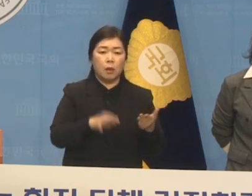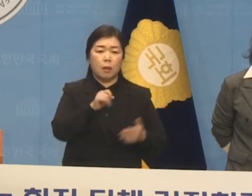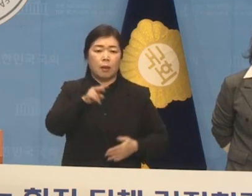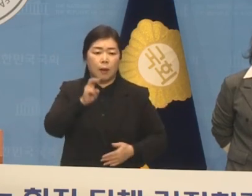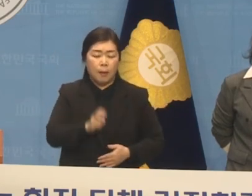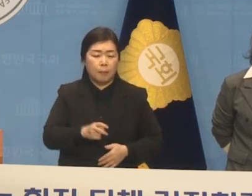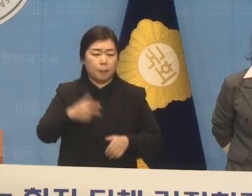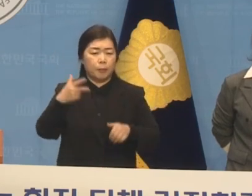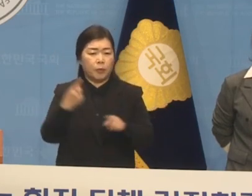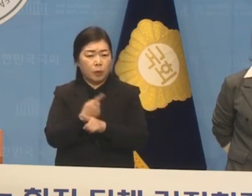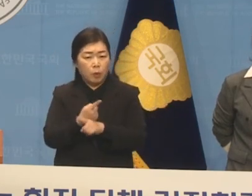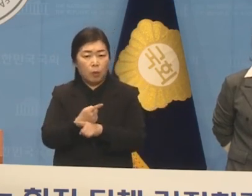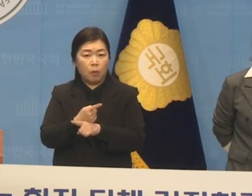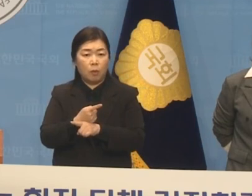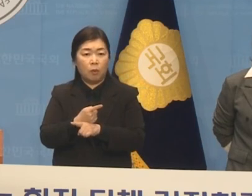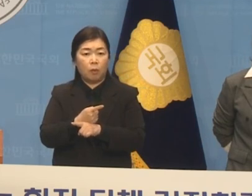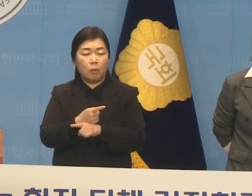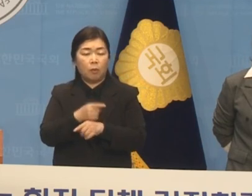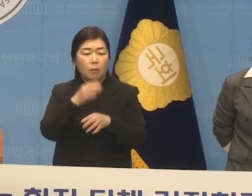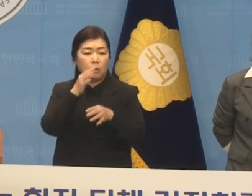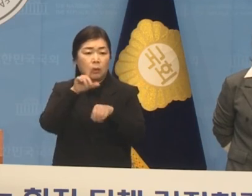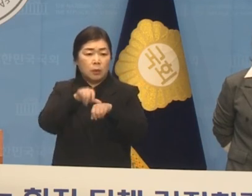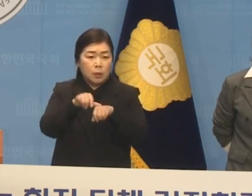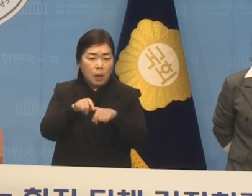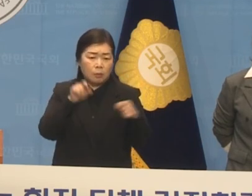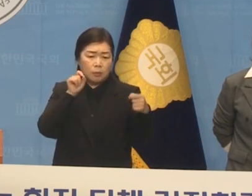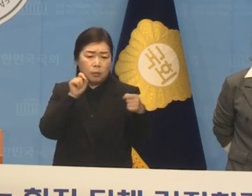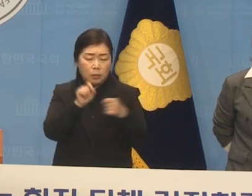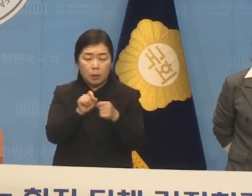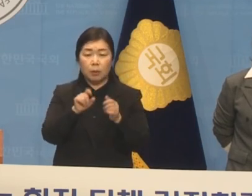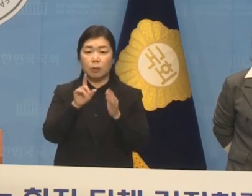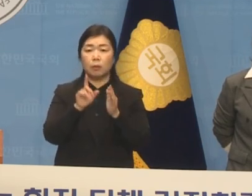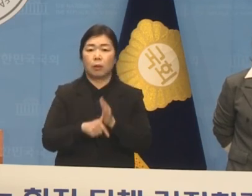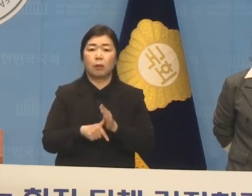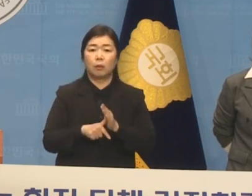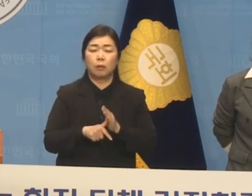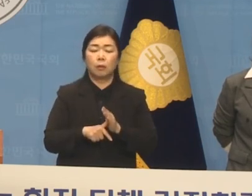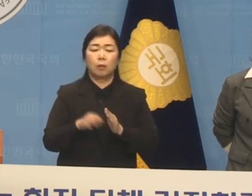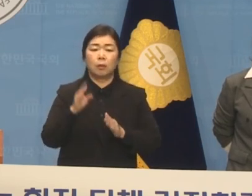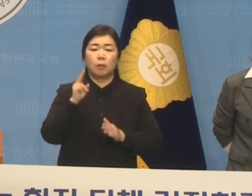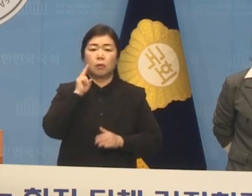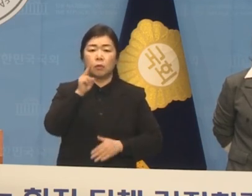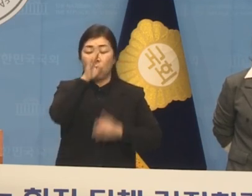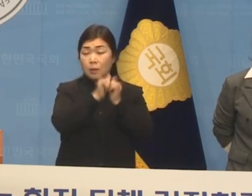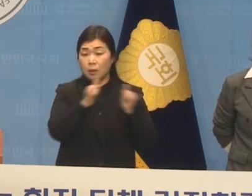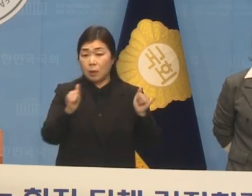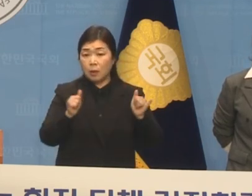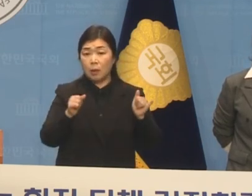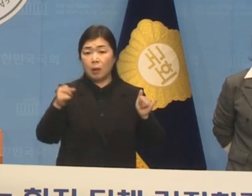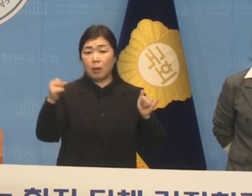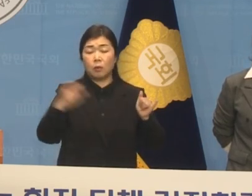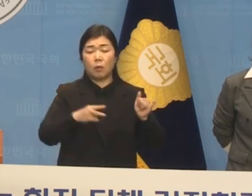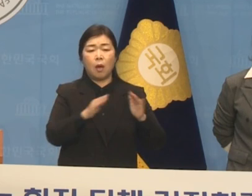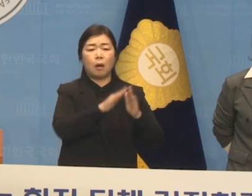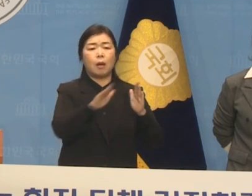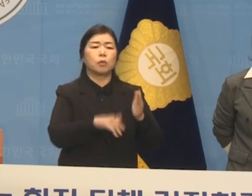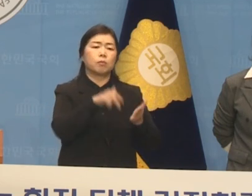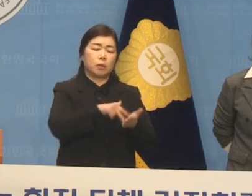있는 중증 환자와 그 가족들에게는 어떤 대안도 없는 의료 공백